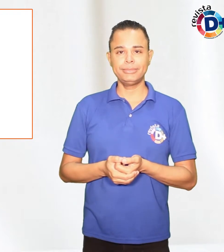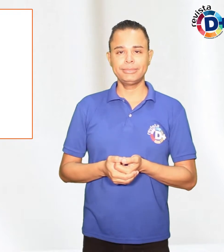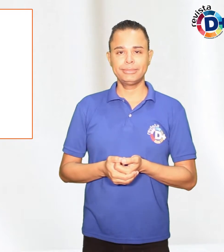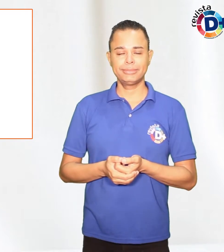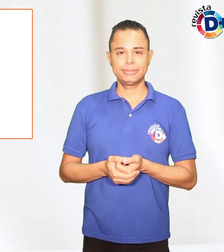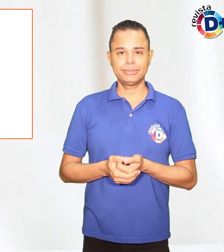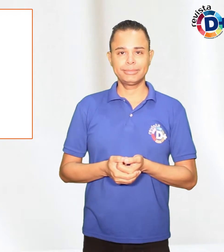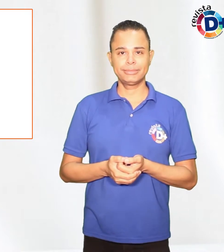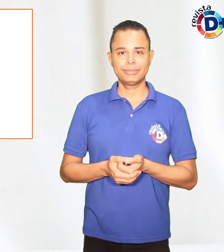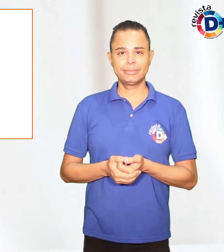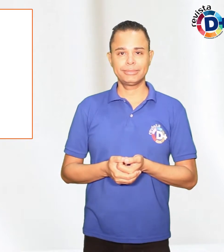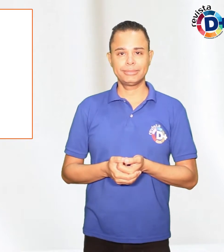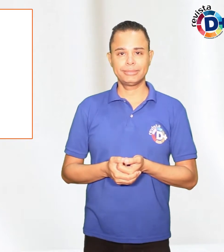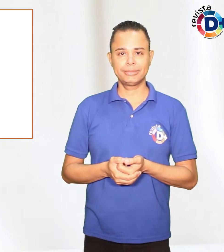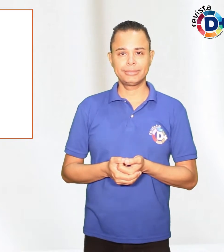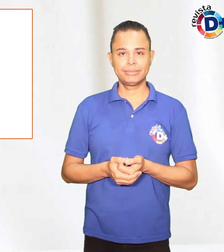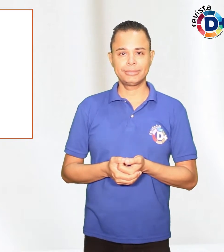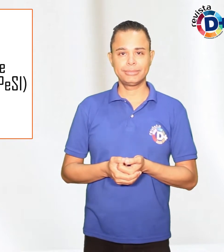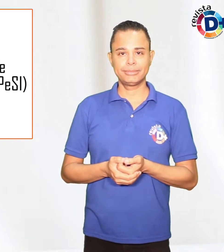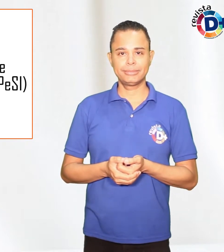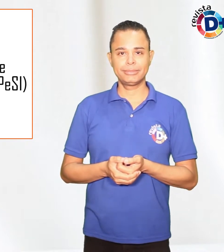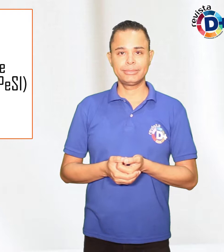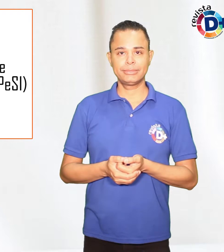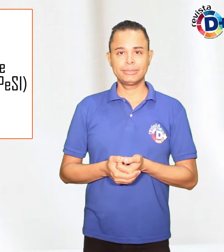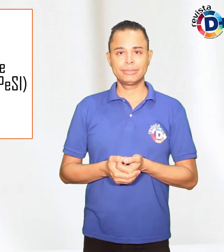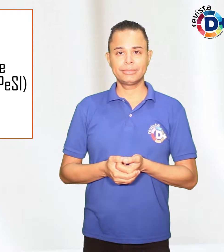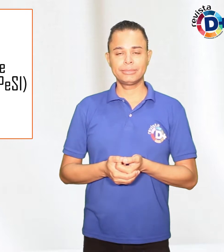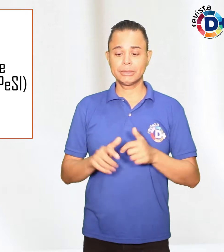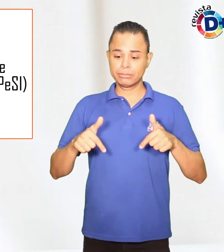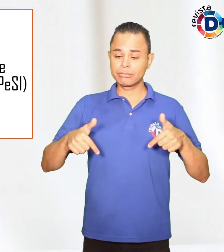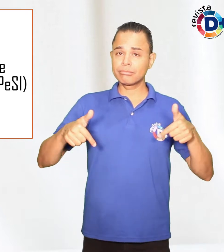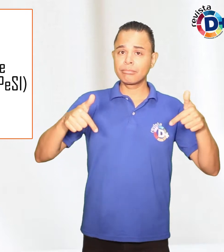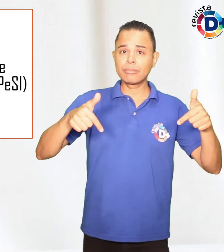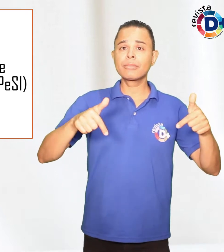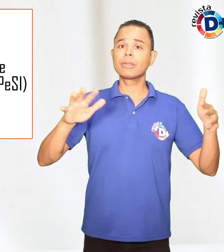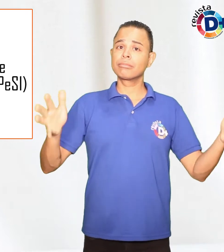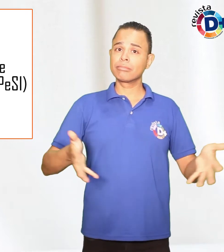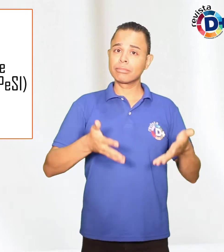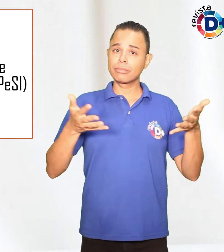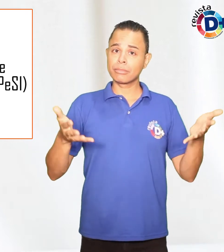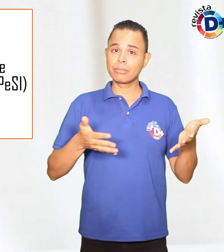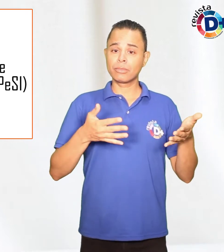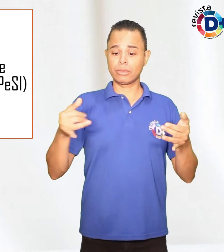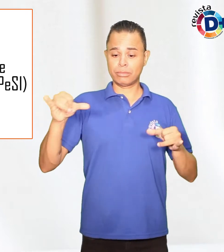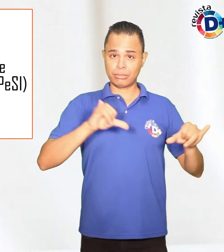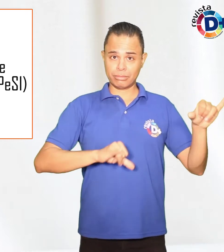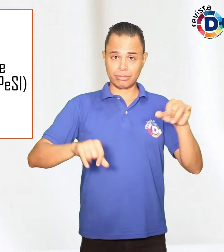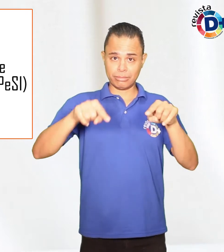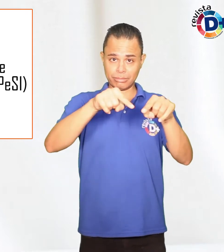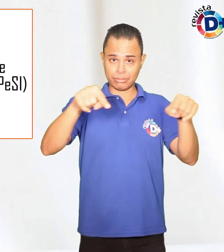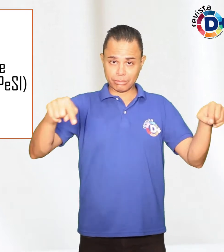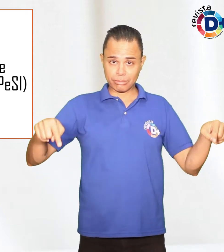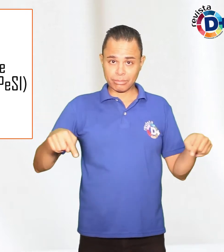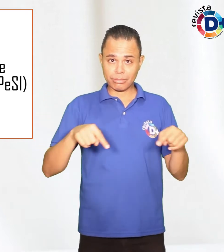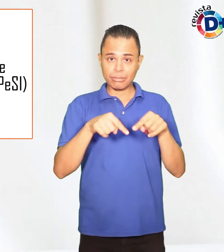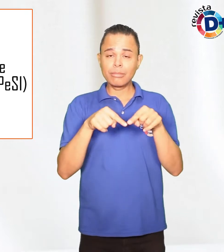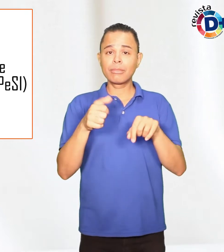8704 a iniciativa é promovida pelo laboratório multidisciplinar